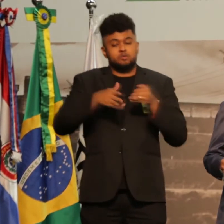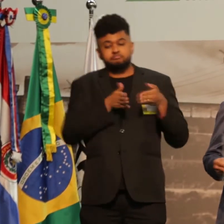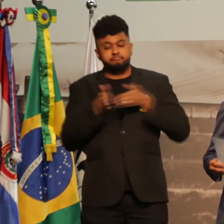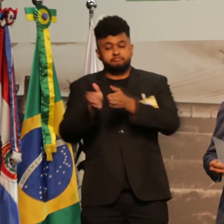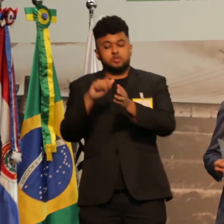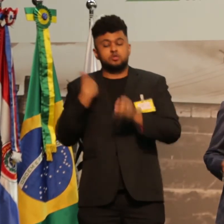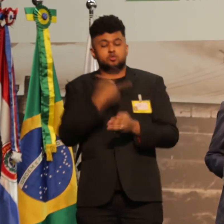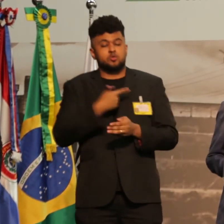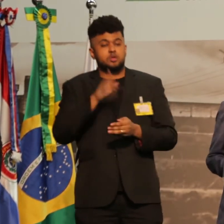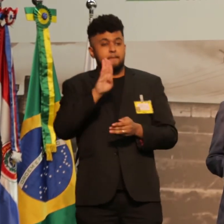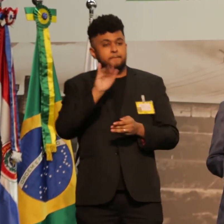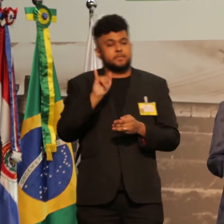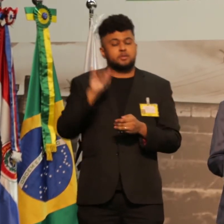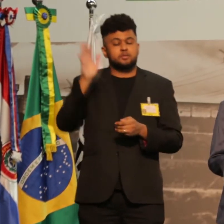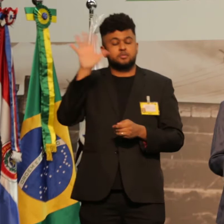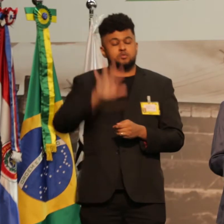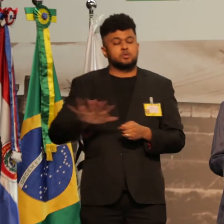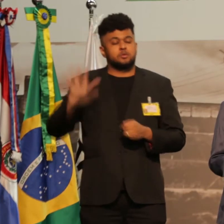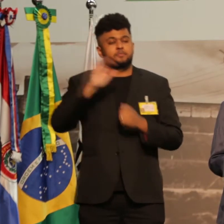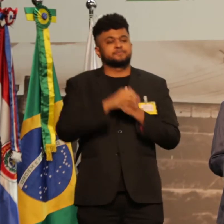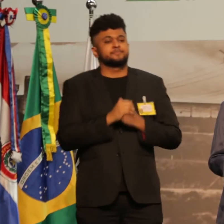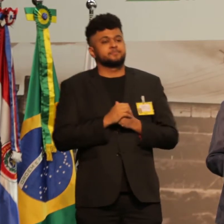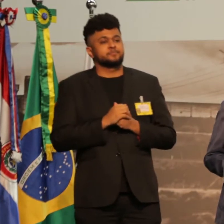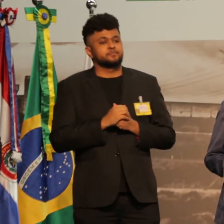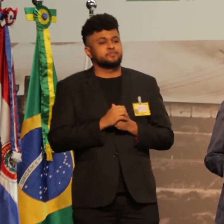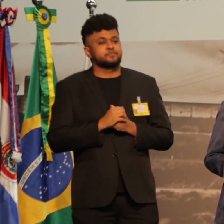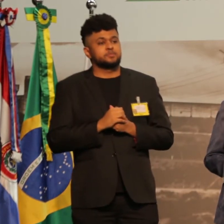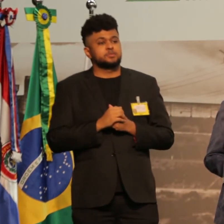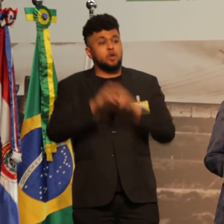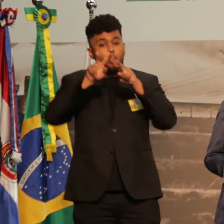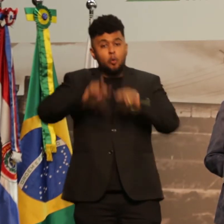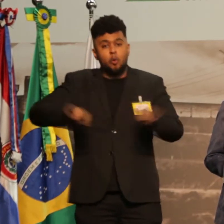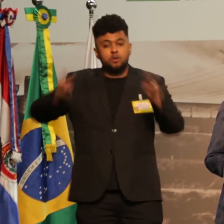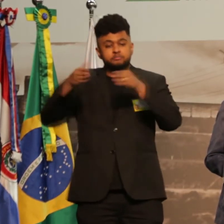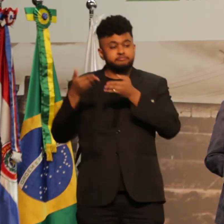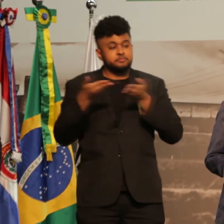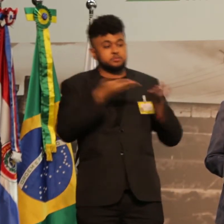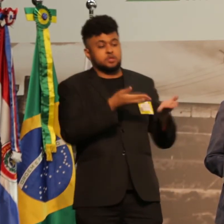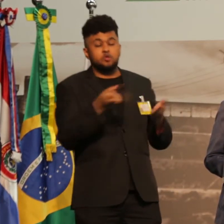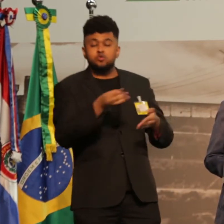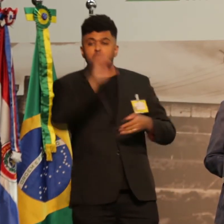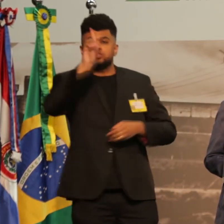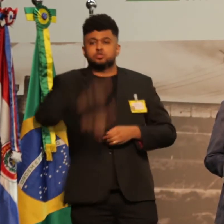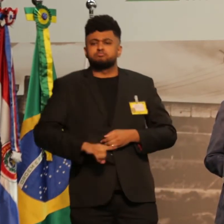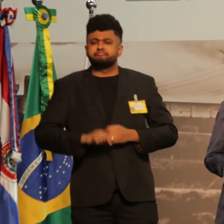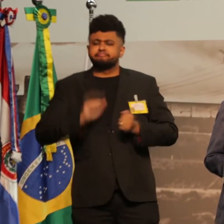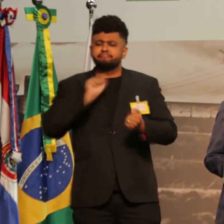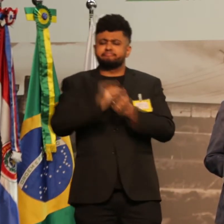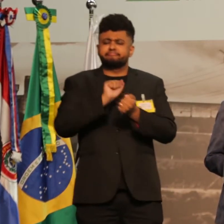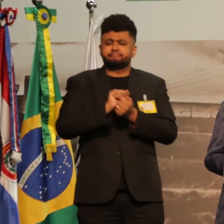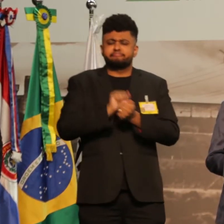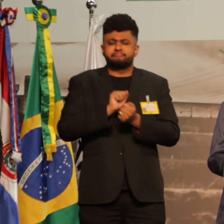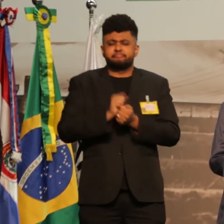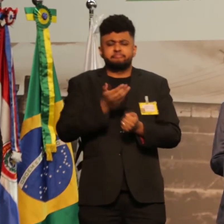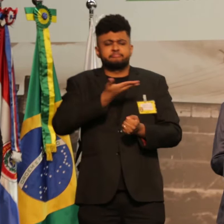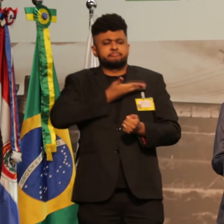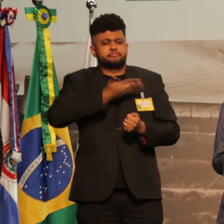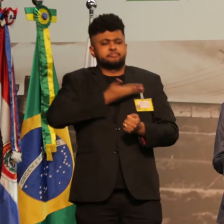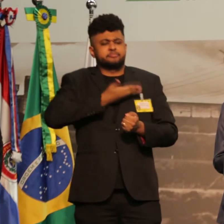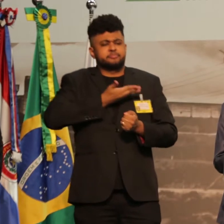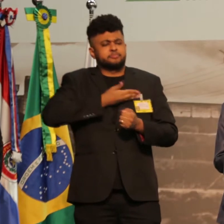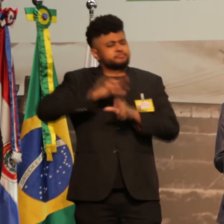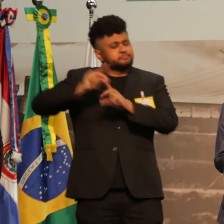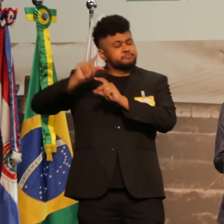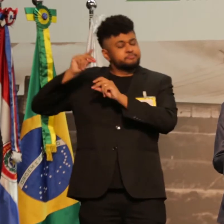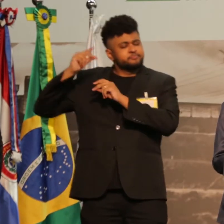destinos da nossa binacional. Que os olhares se voltem para o general Ferreira, companheiro de turma e amigo de tantas